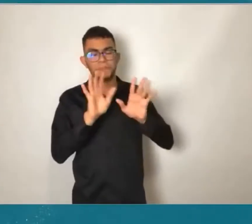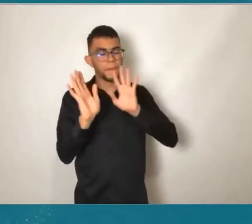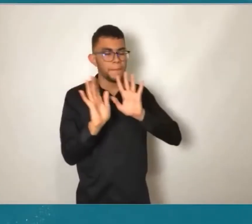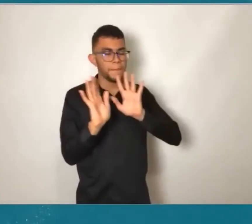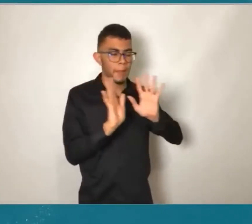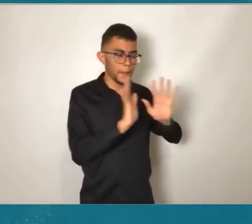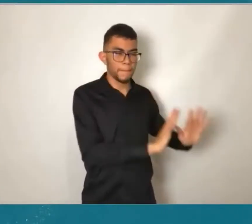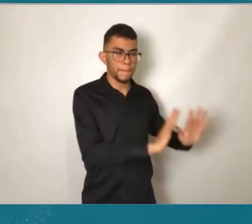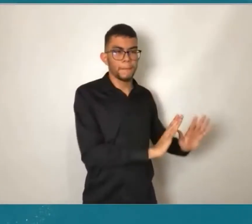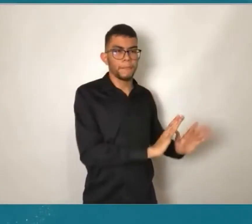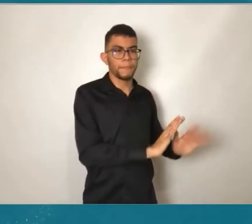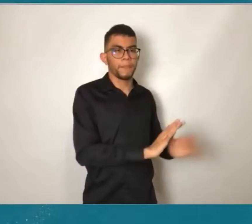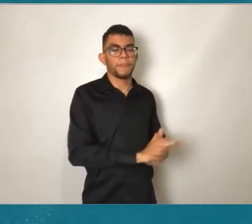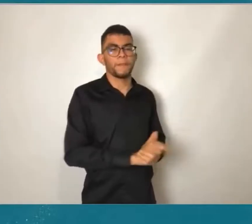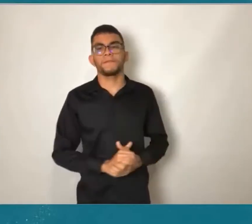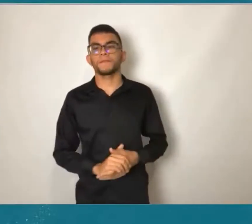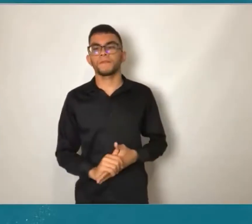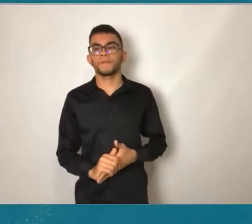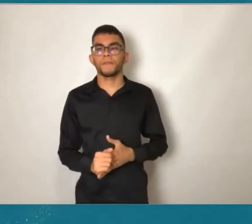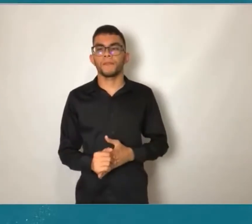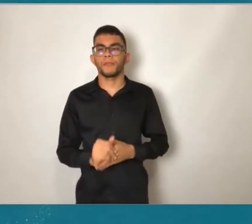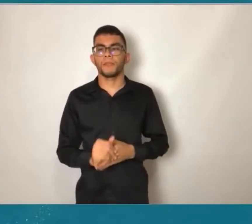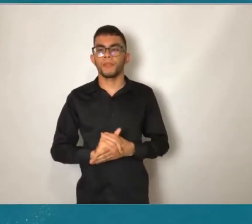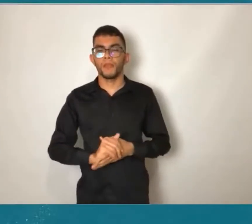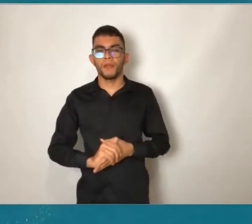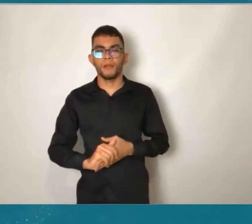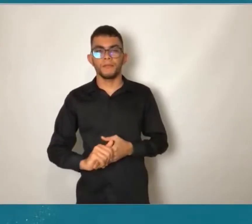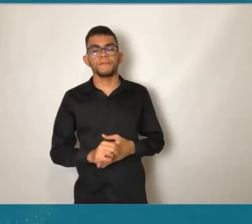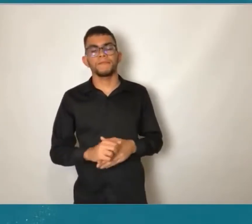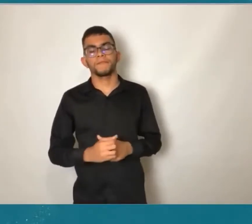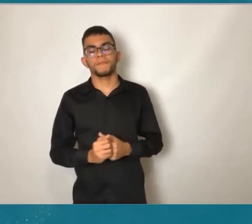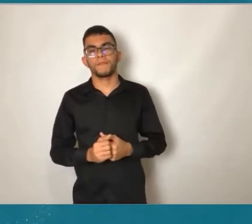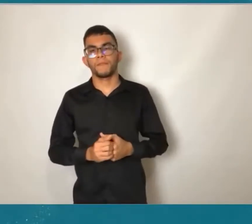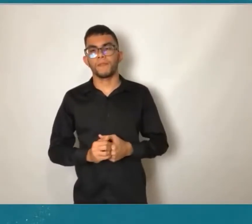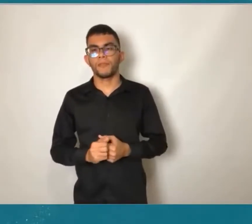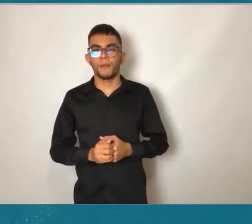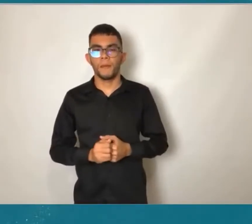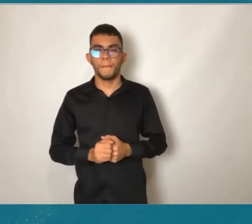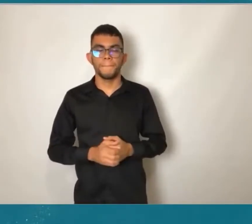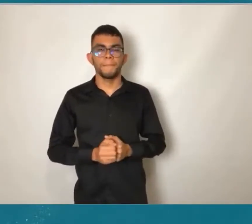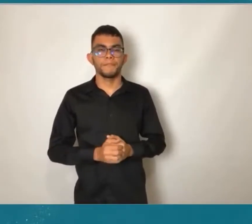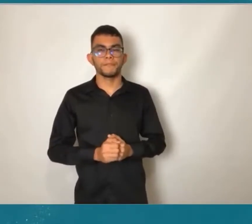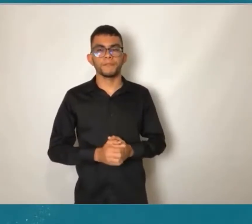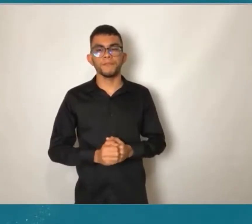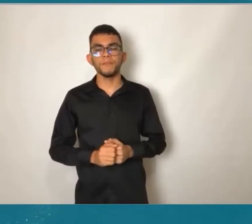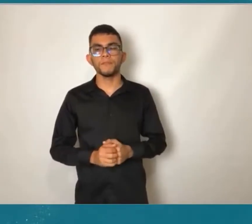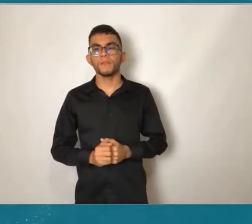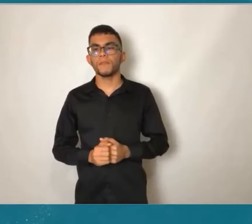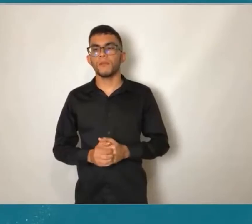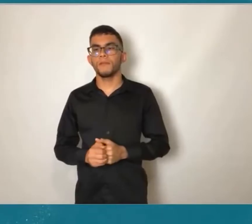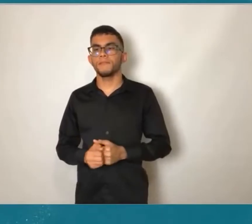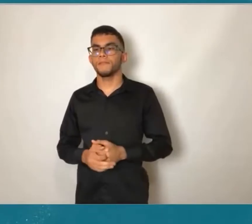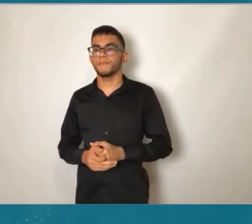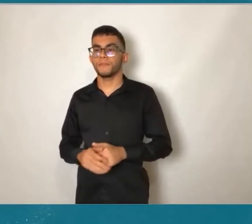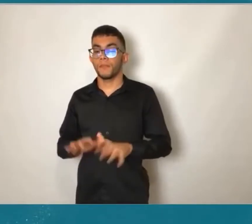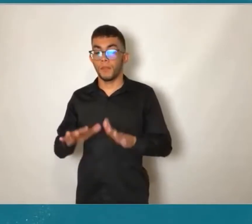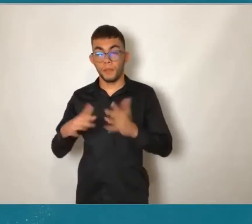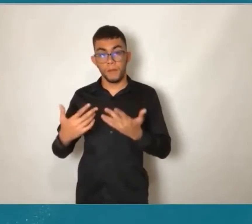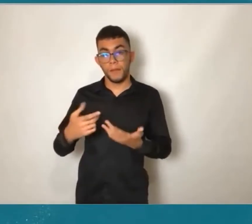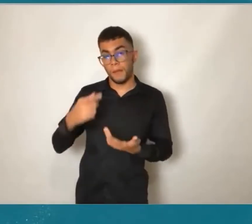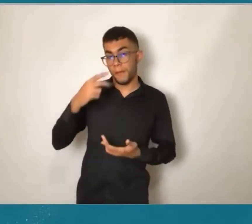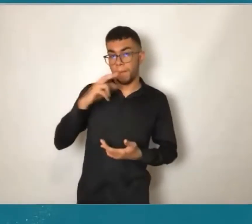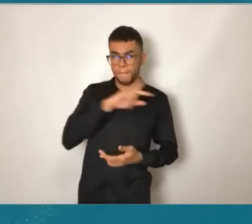vai castigar com força, irmãos, é Satanás e os seus seguidores. Você sabia disso? Ele não